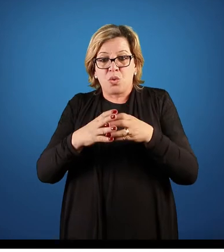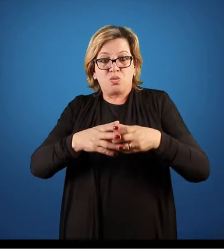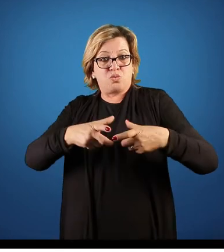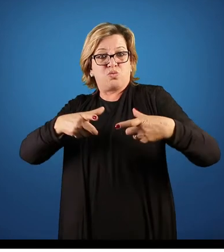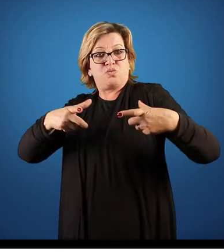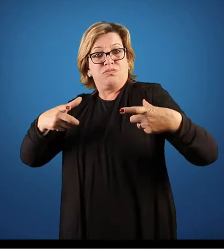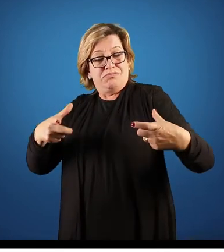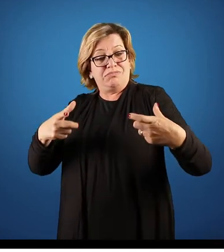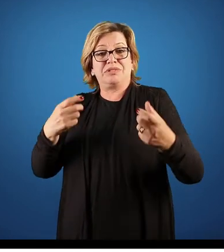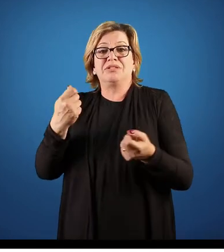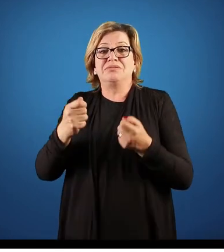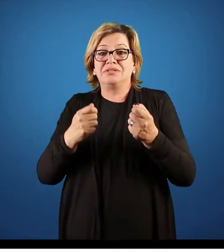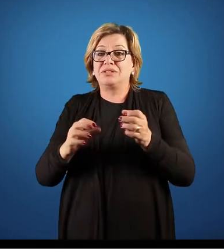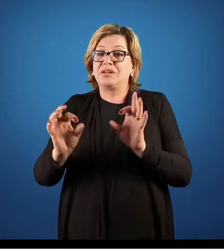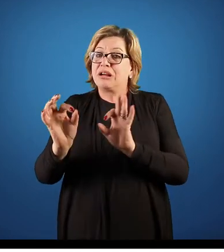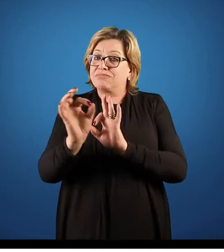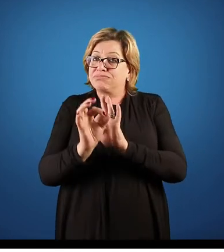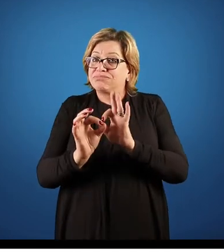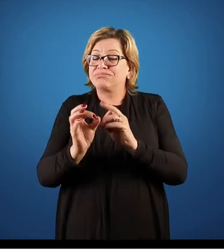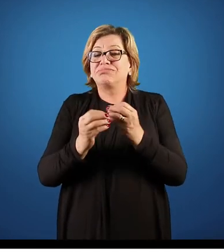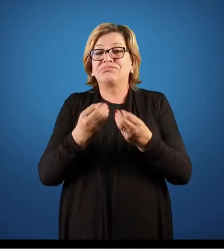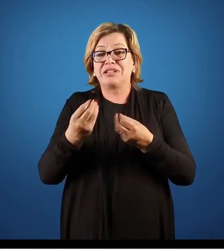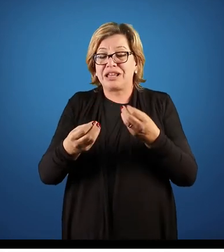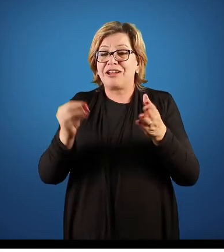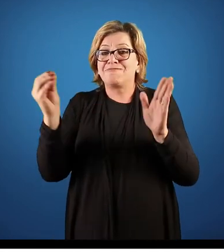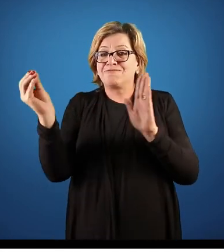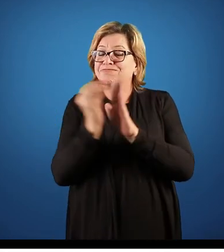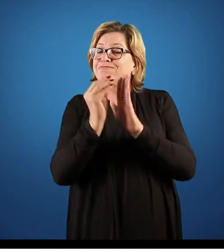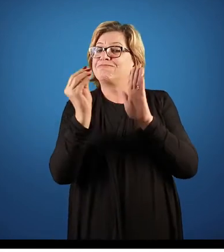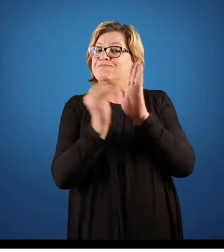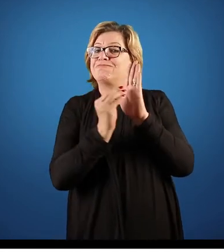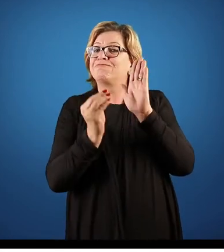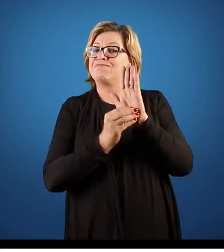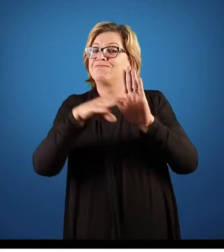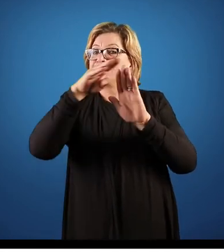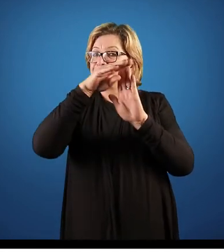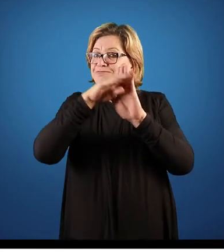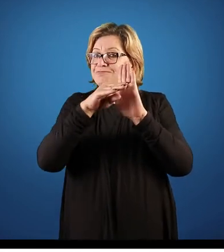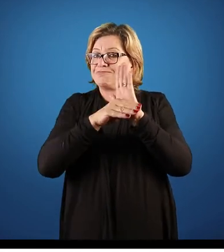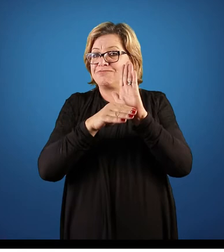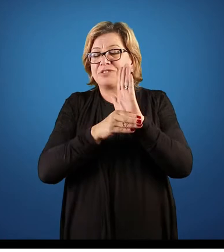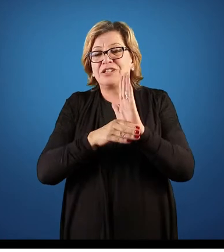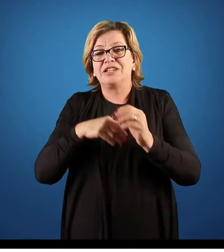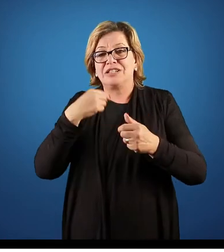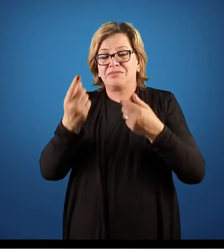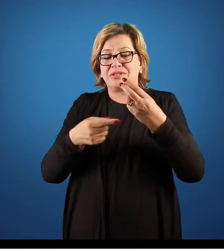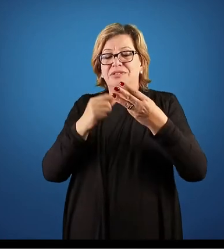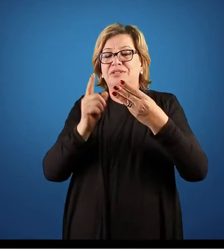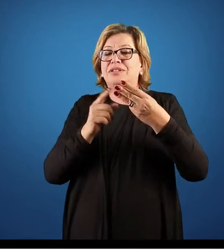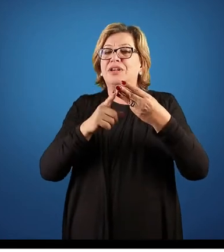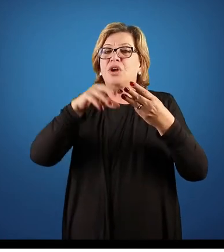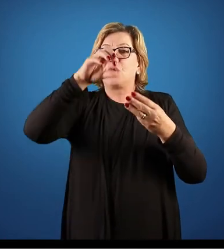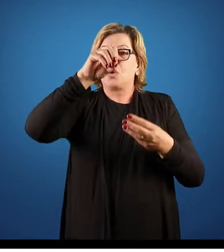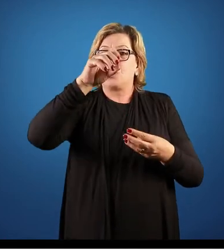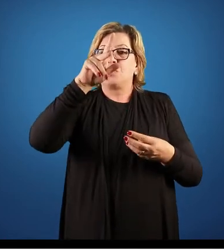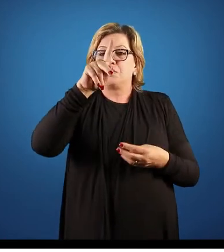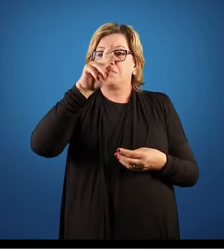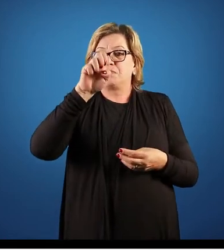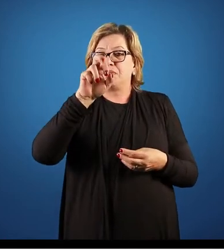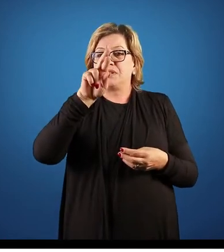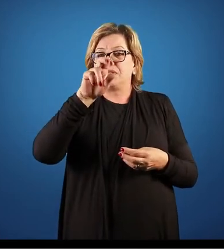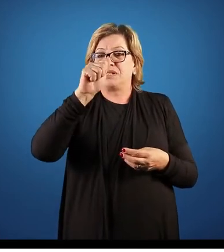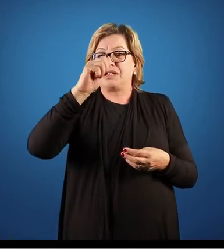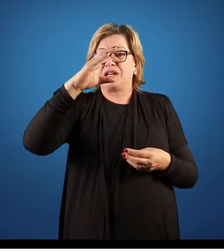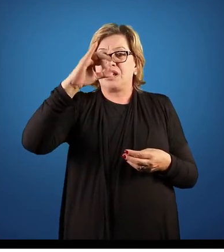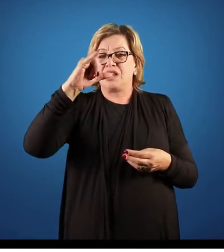então eu tenho que justamente colocar nesse planejamento é o tático que faz isso e operacional e se preocupa em realmente fazer